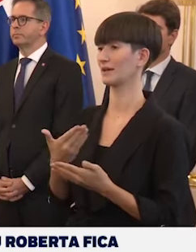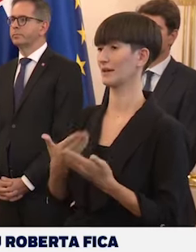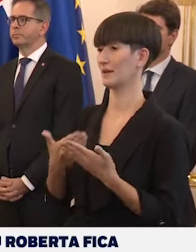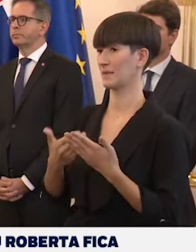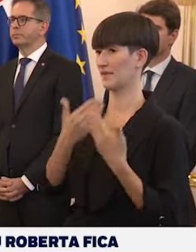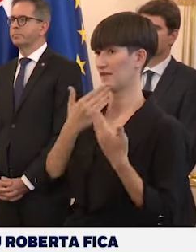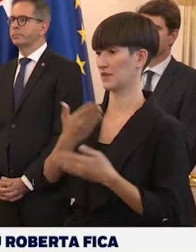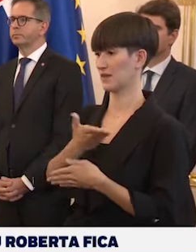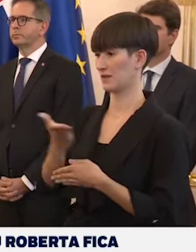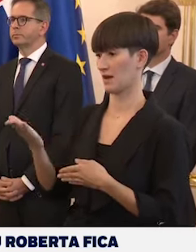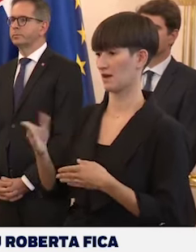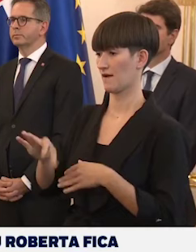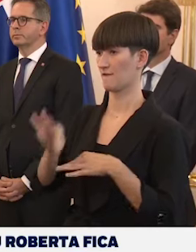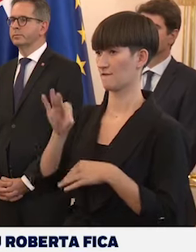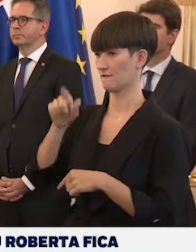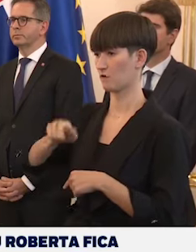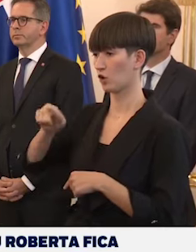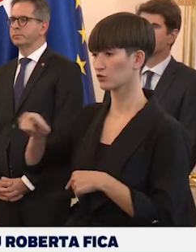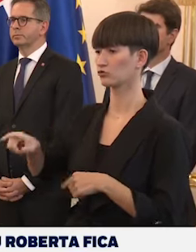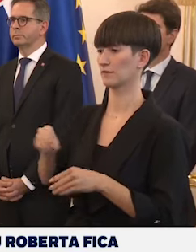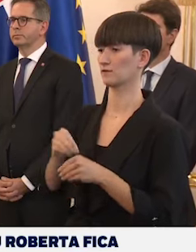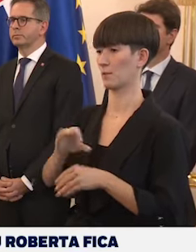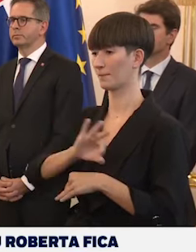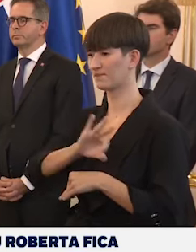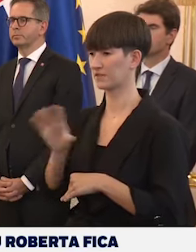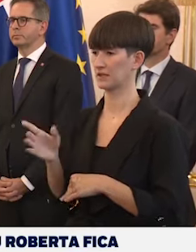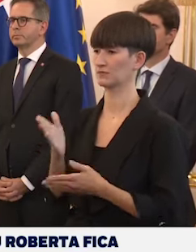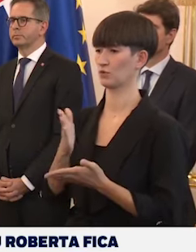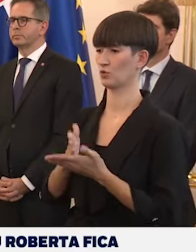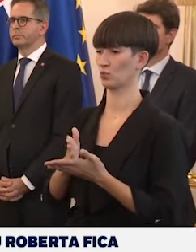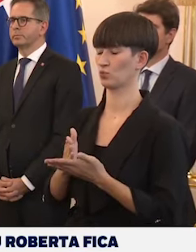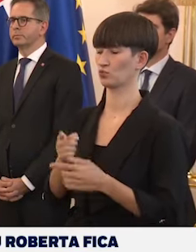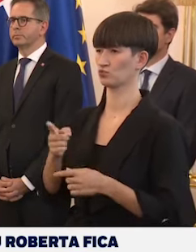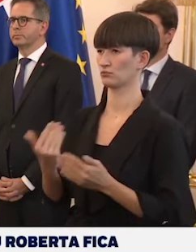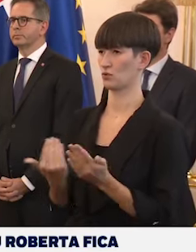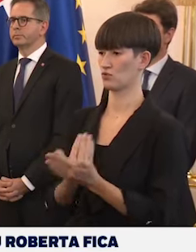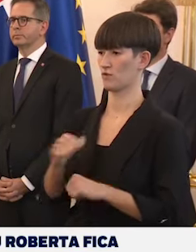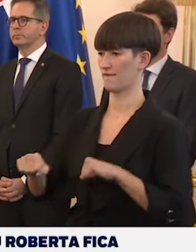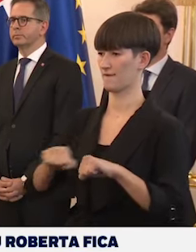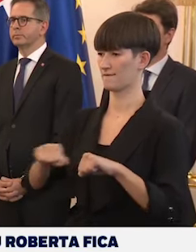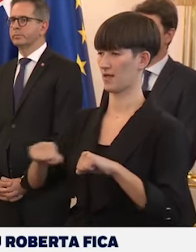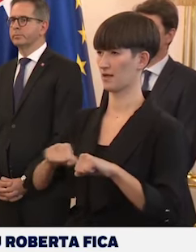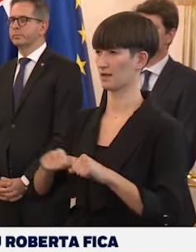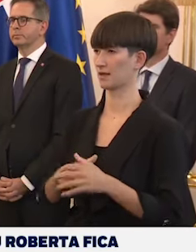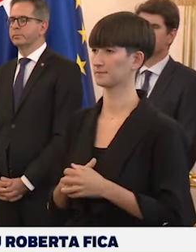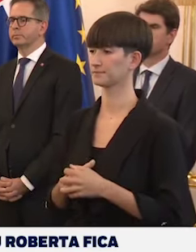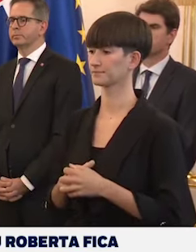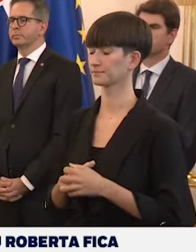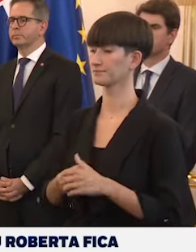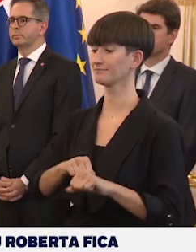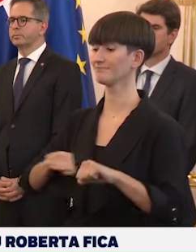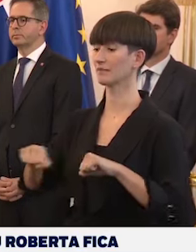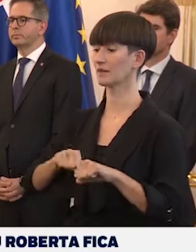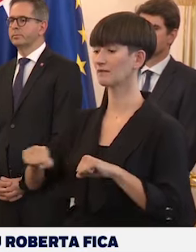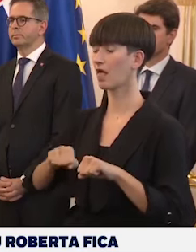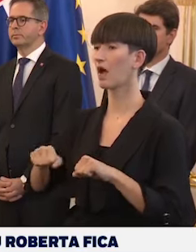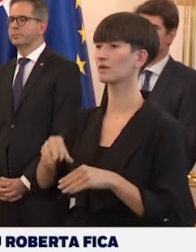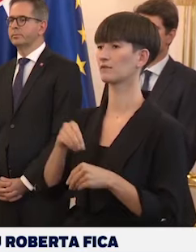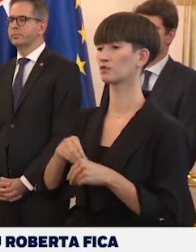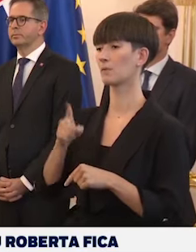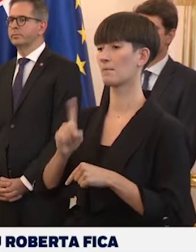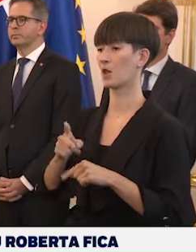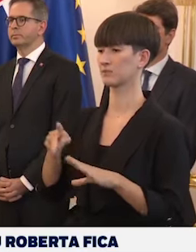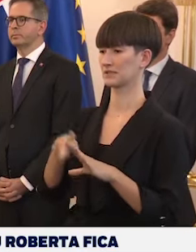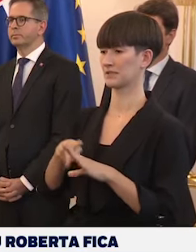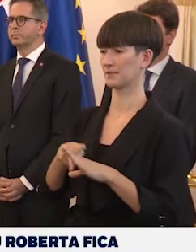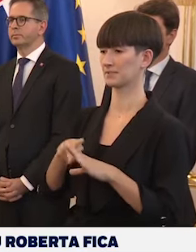výsledky, ktoré vám umožnili vytvorenie vlády s väčšinovou podporou v parlamente. Vláda je tu však pre viac ako 5 miliónov